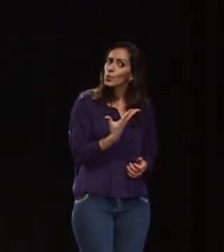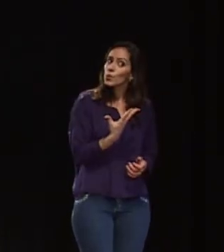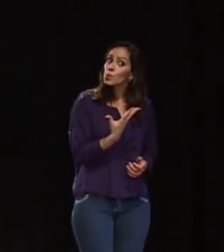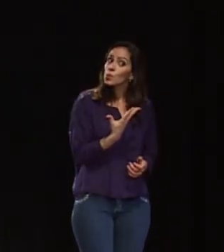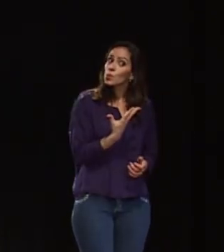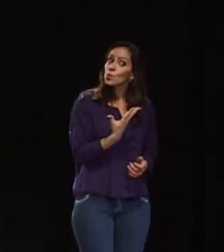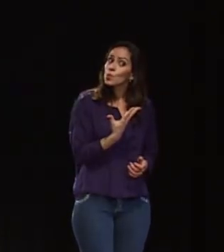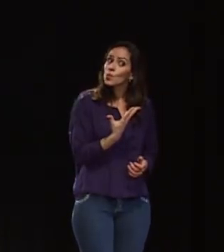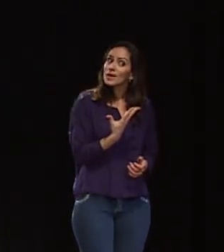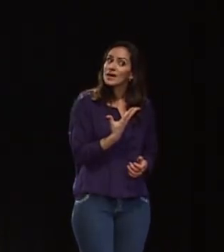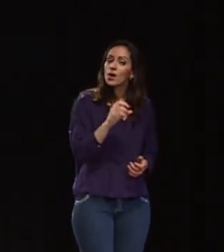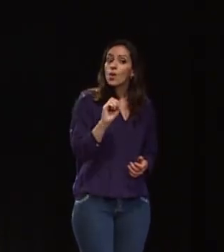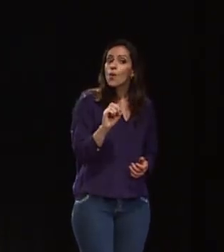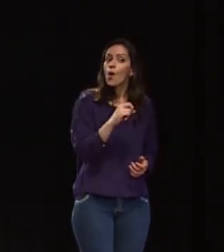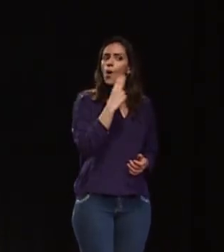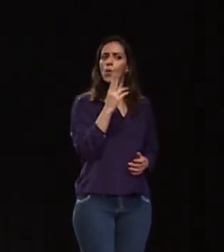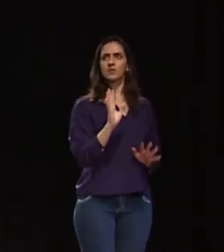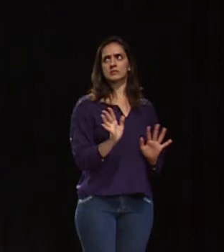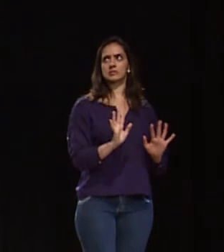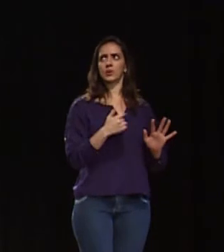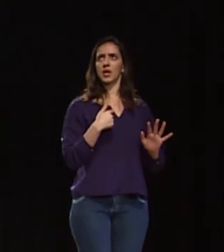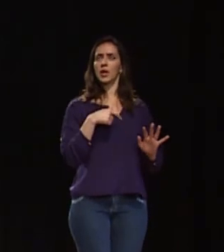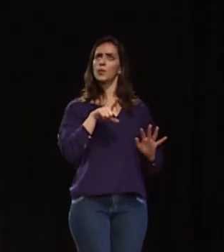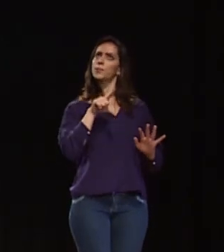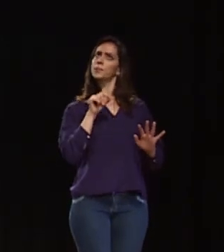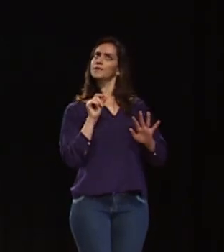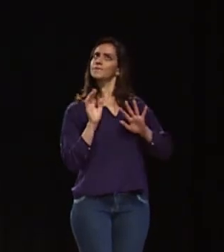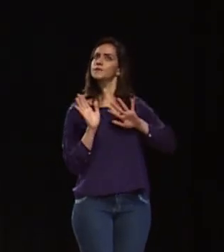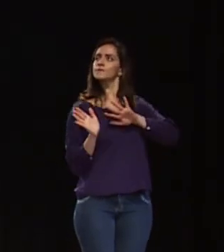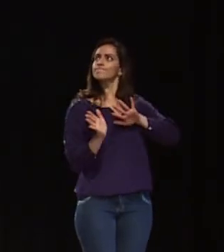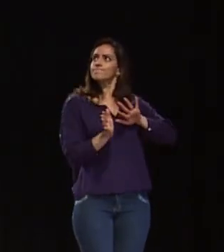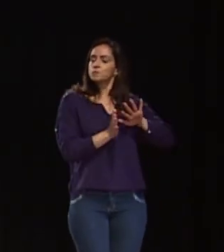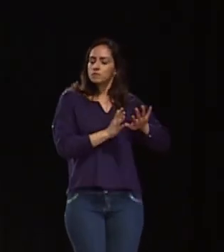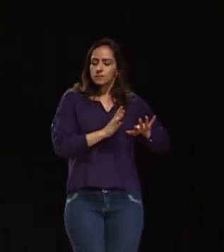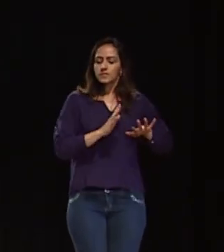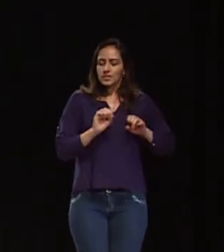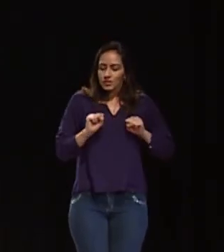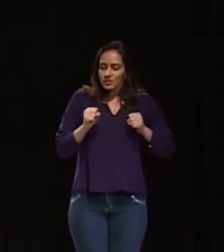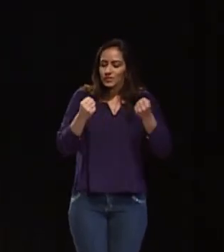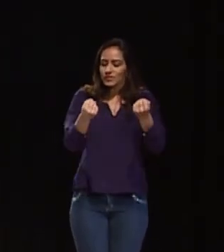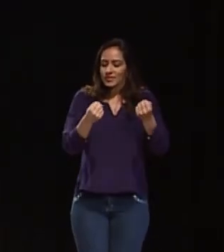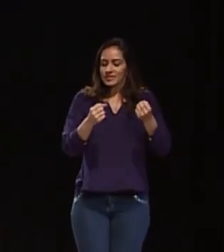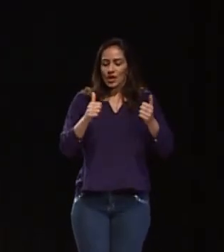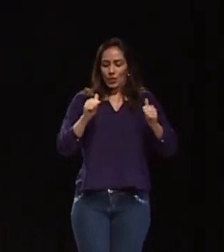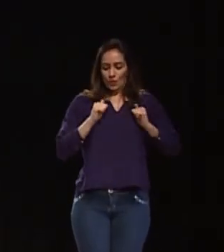oral, tudo bem, é ótimo, é bom. Ou se vocês têm que pensar, realmente, eu prefiro deixar um pouco de lado esse conforto,